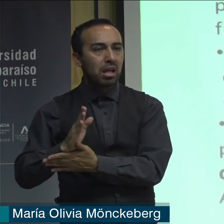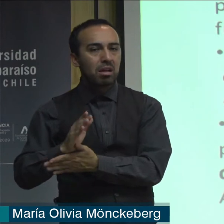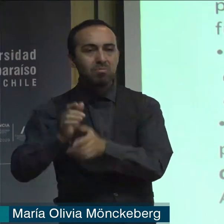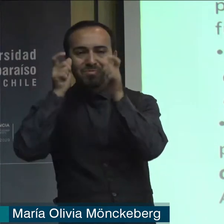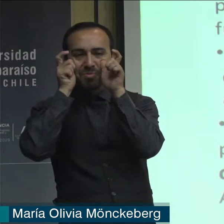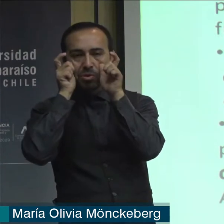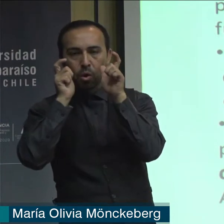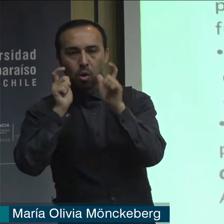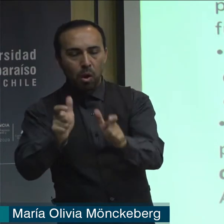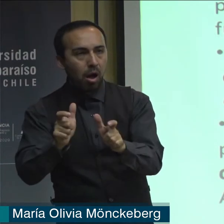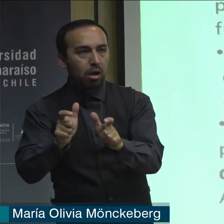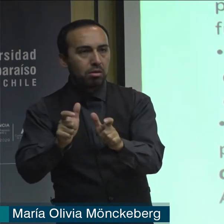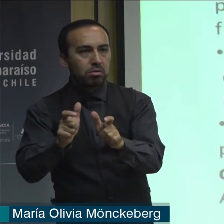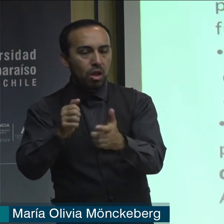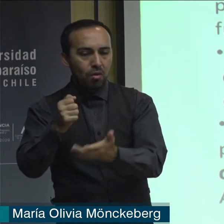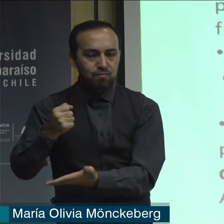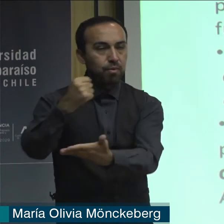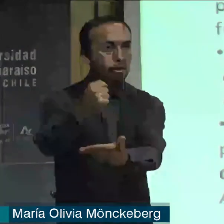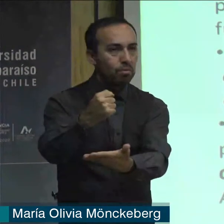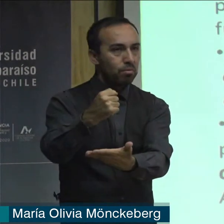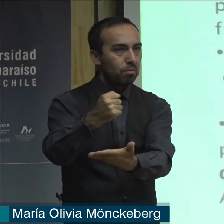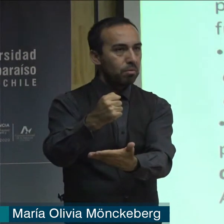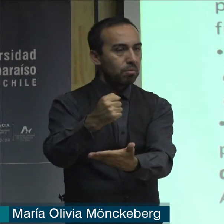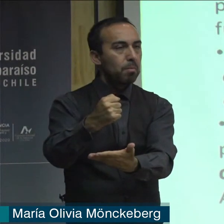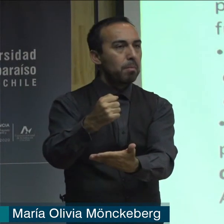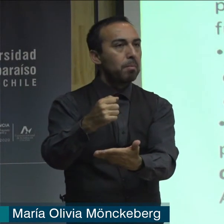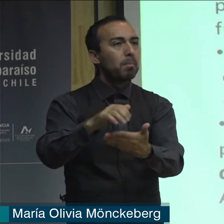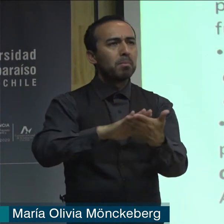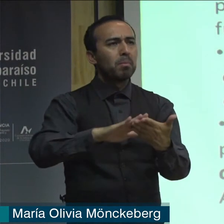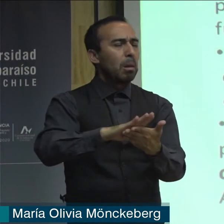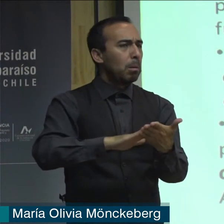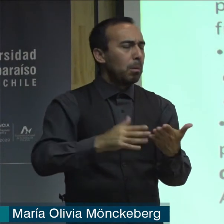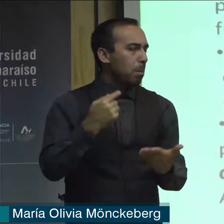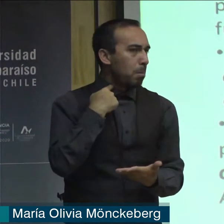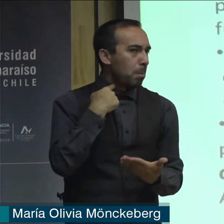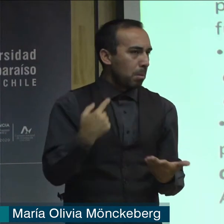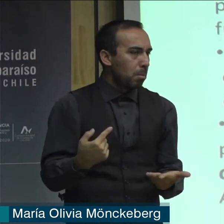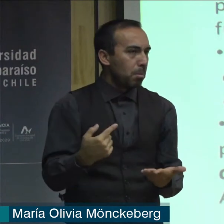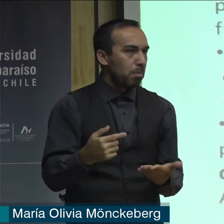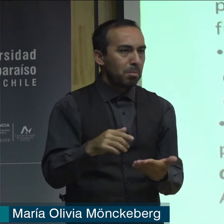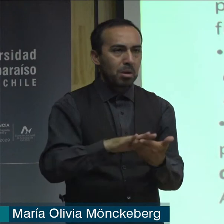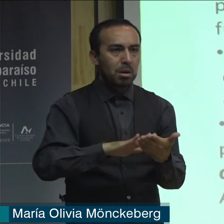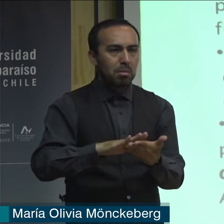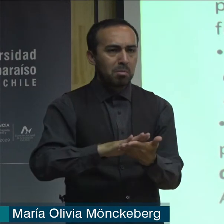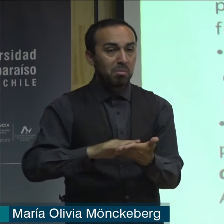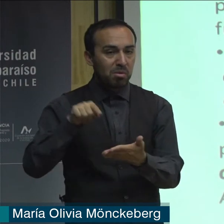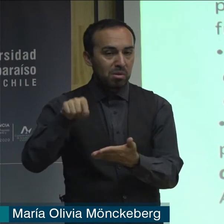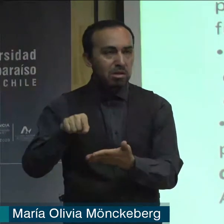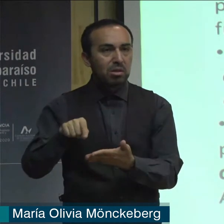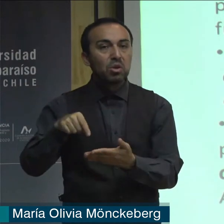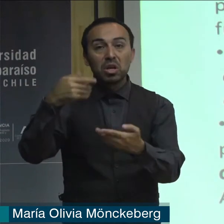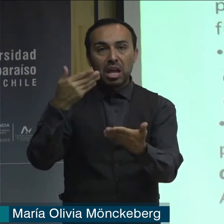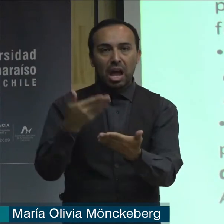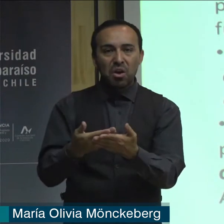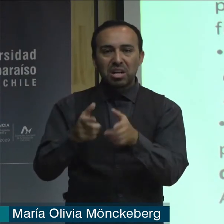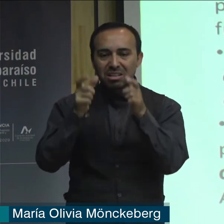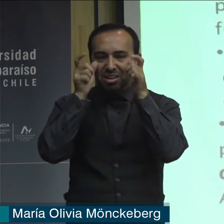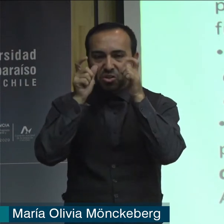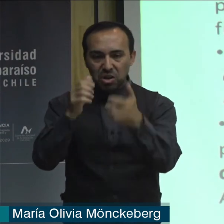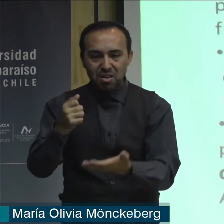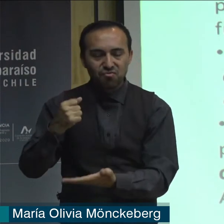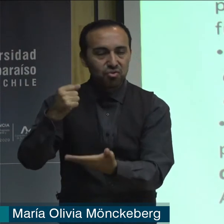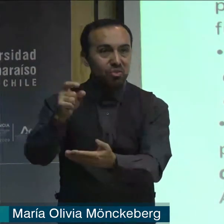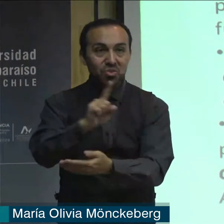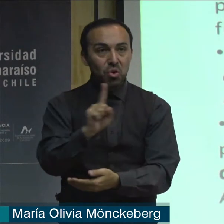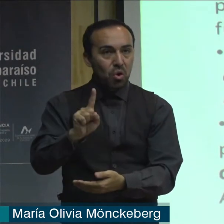las restricciones presupuestarias no son algo que haya caído Ahora ni hace dos años en ese